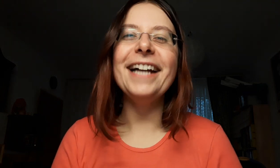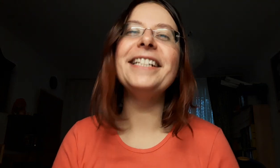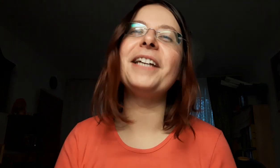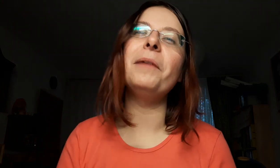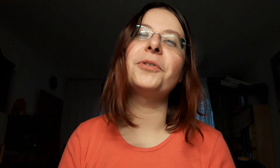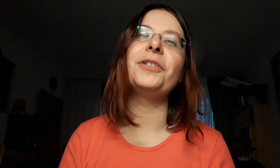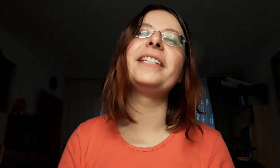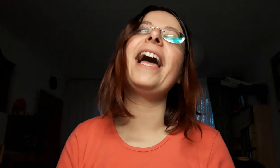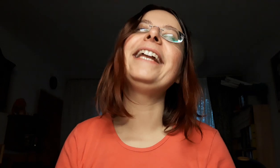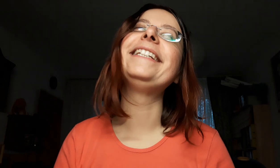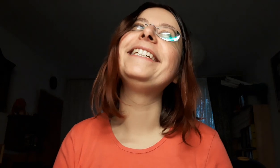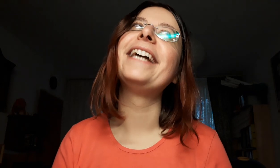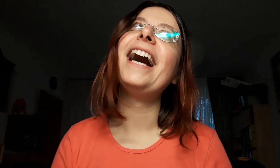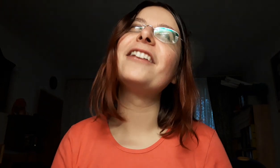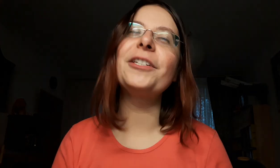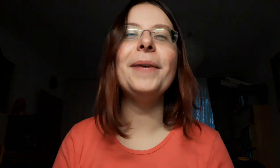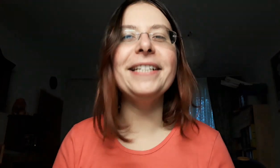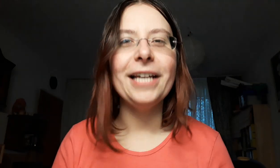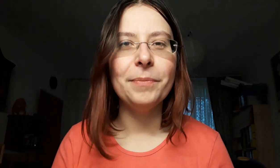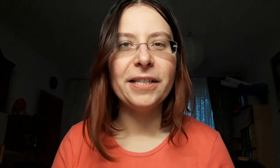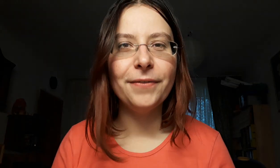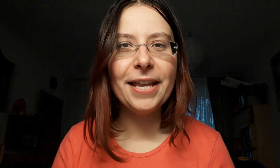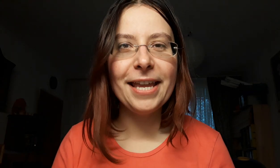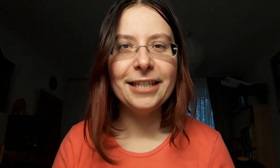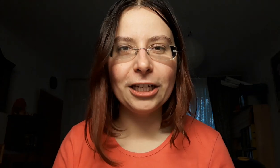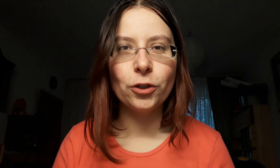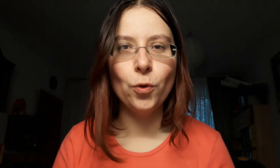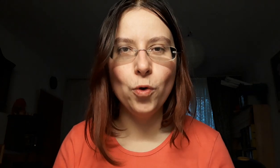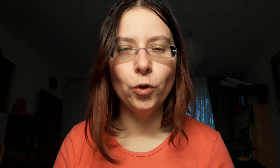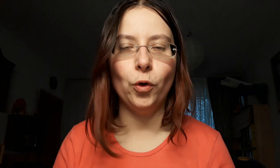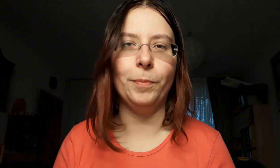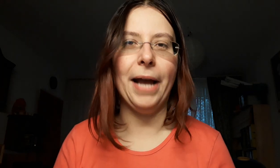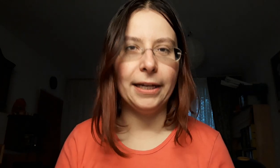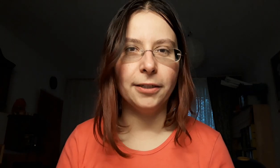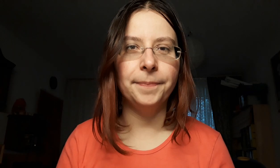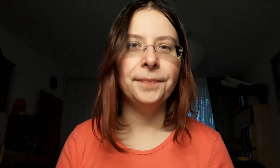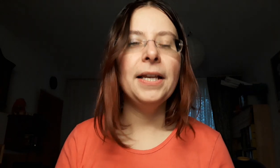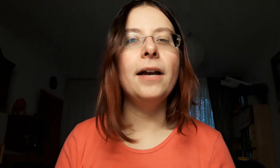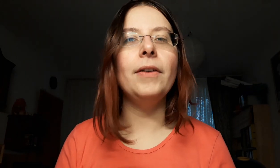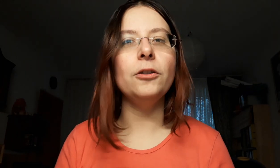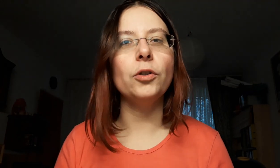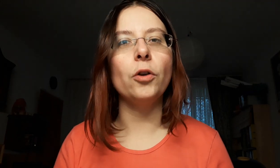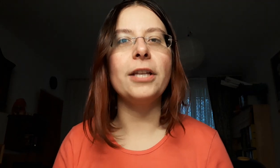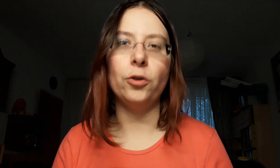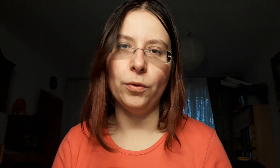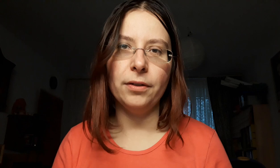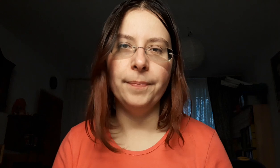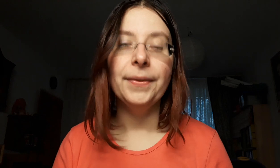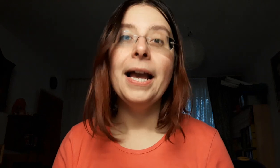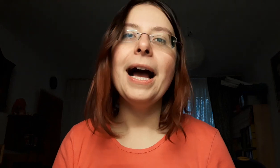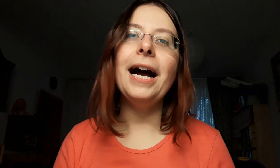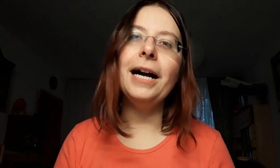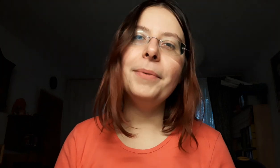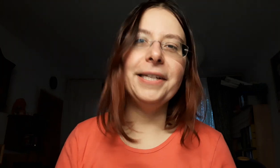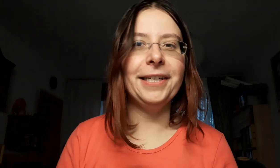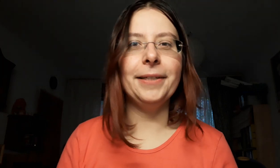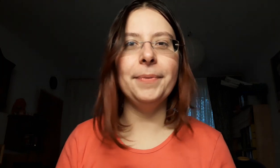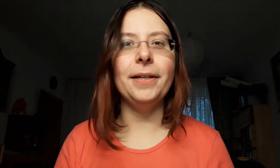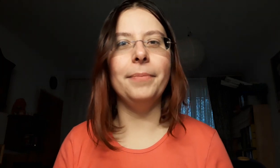ich habe schon in einigen. Also ich meine, ich habe in 2 ätherischen Ölen schon gebadet. Was natürlich auch sehr schön ist. Aber ich bin dabei,